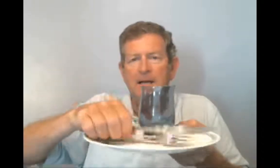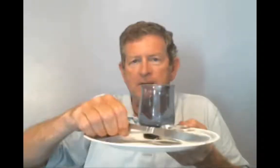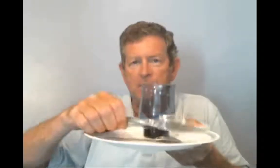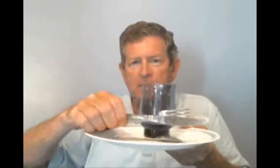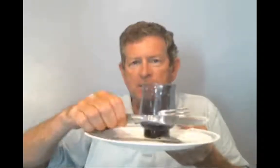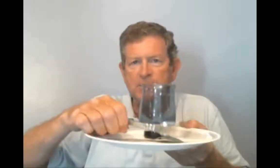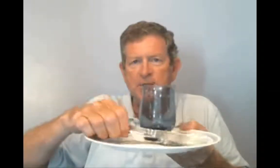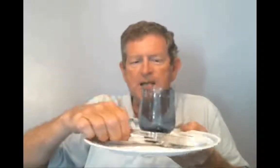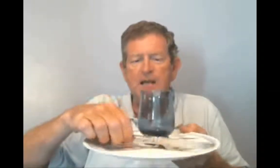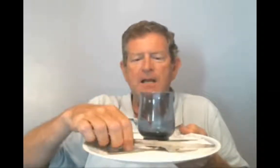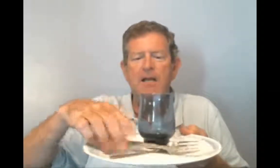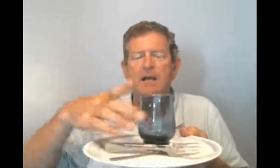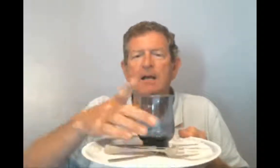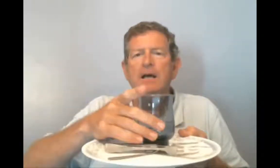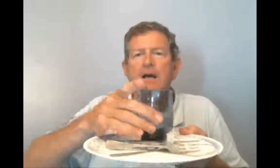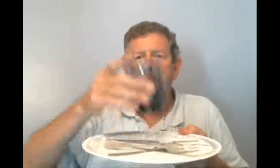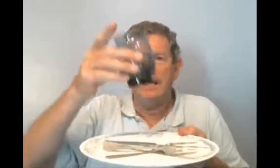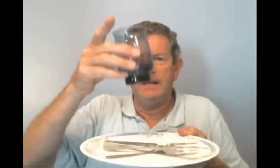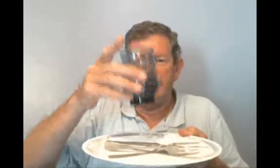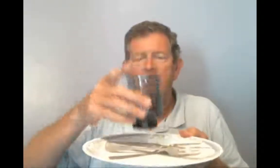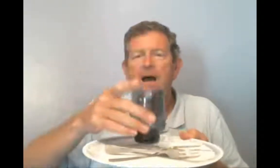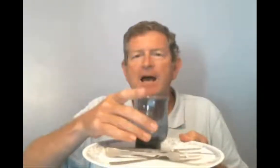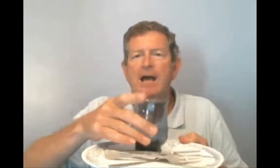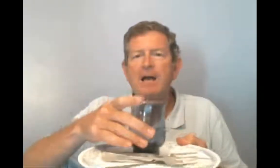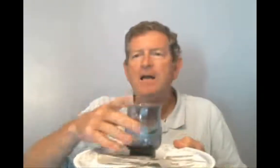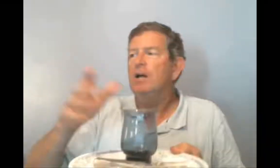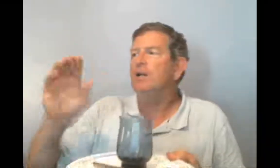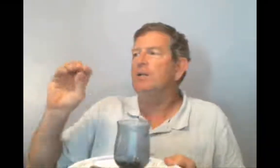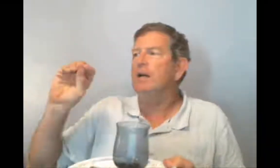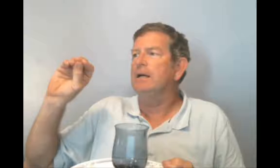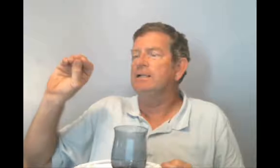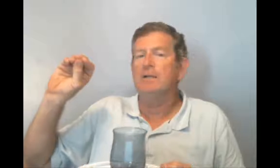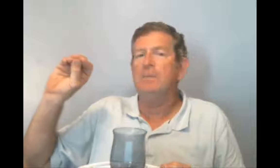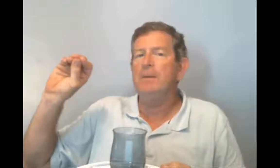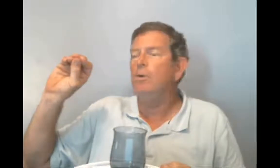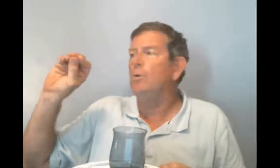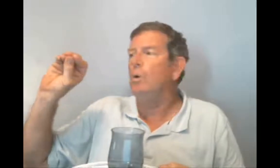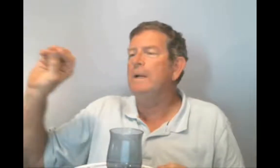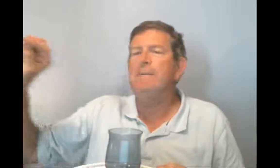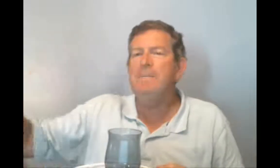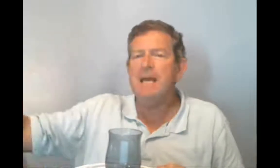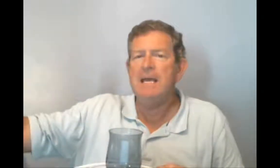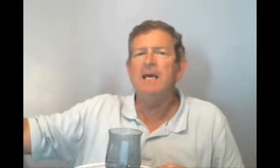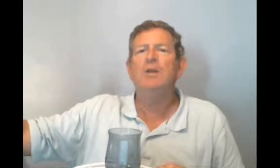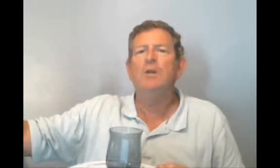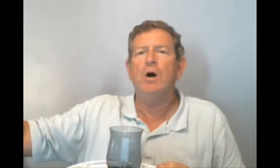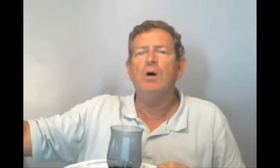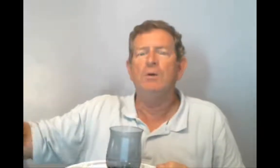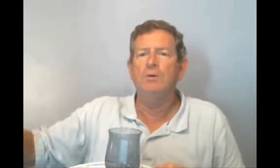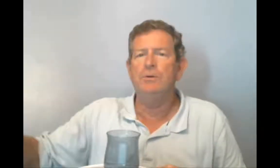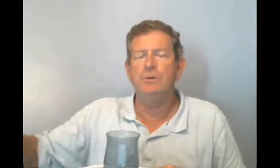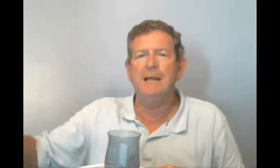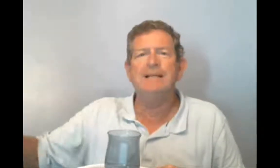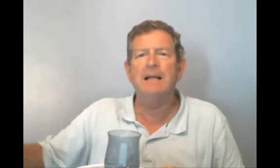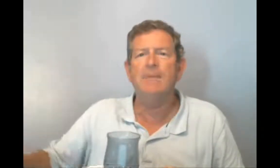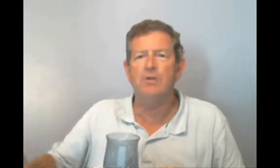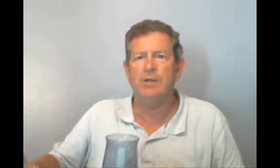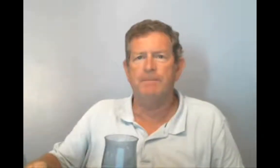les ustensiles, les verres. C'est un meuble où on les met dans la salle à manger.